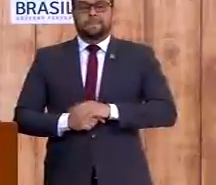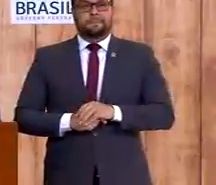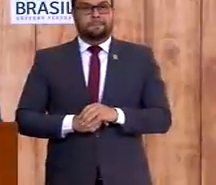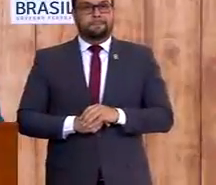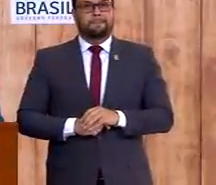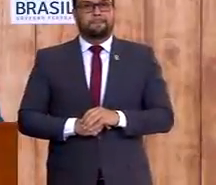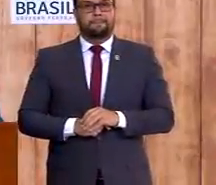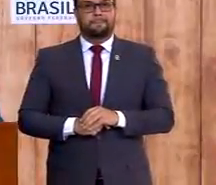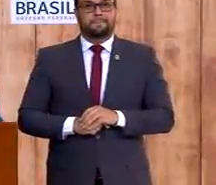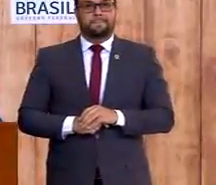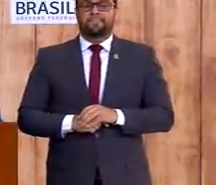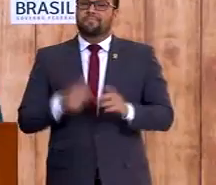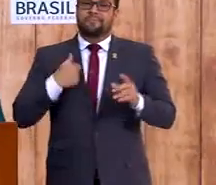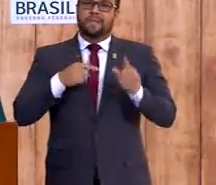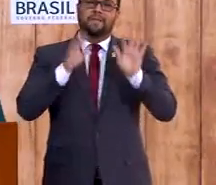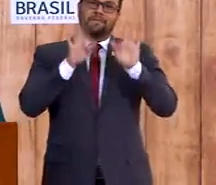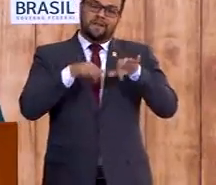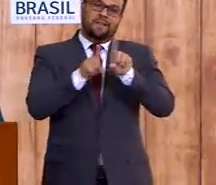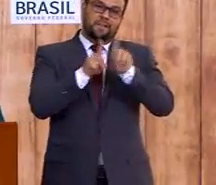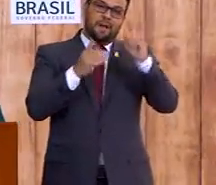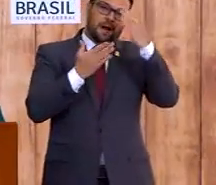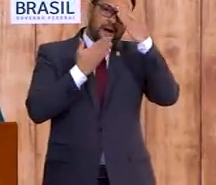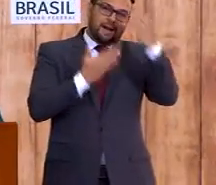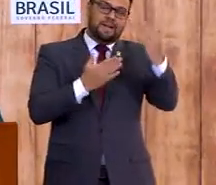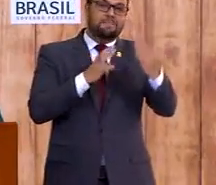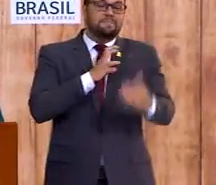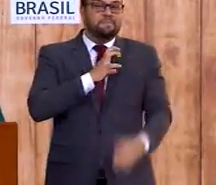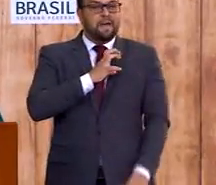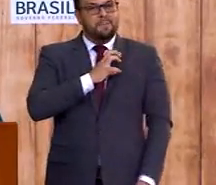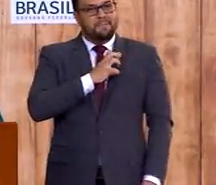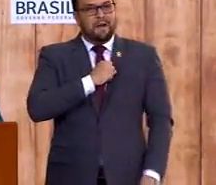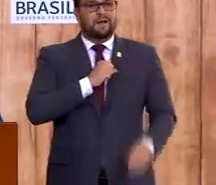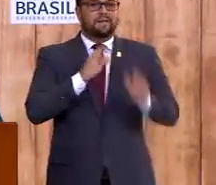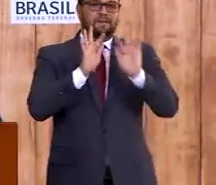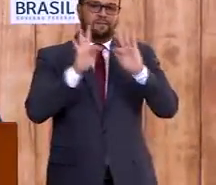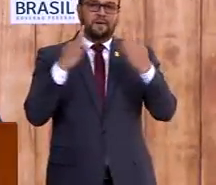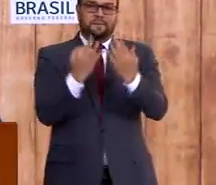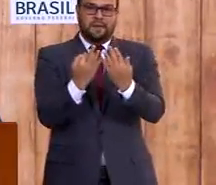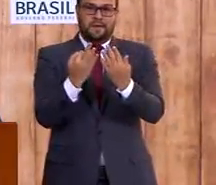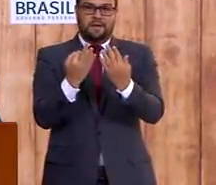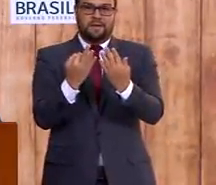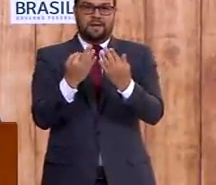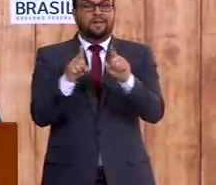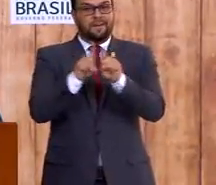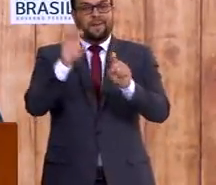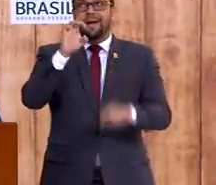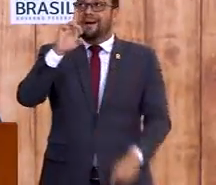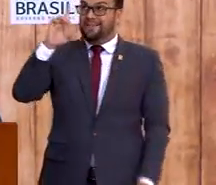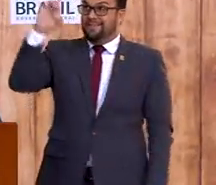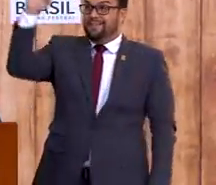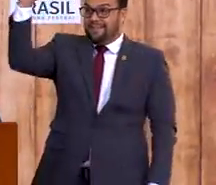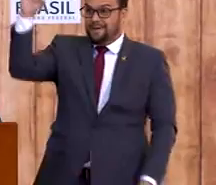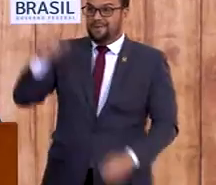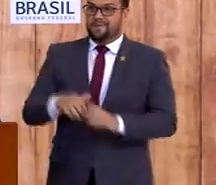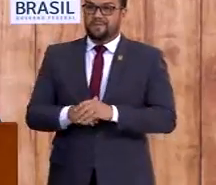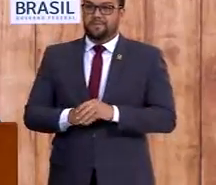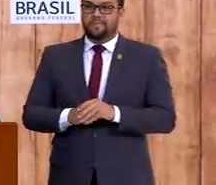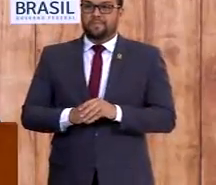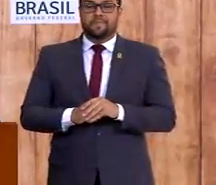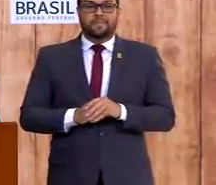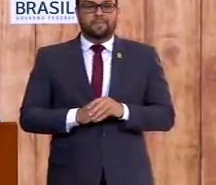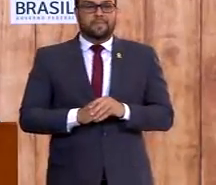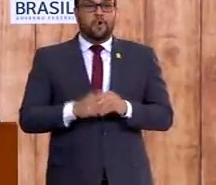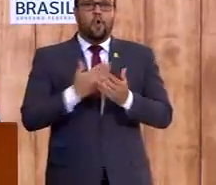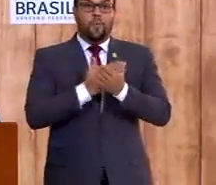Ah e por fim eu não posso deixar de agradecer minha amada família e a Deus que desde o início